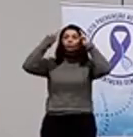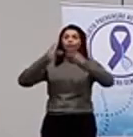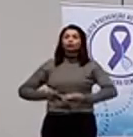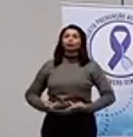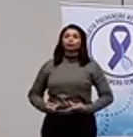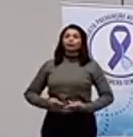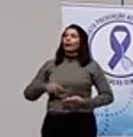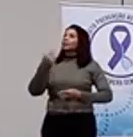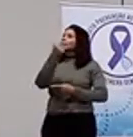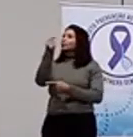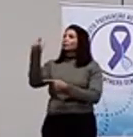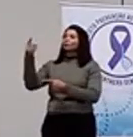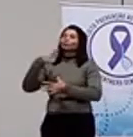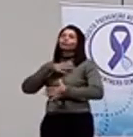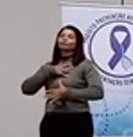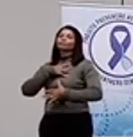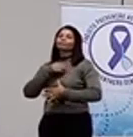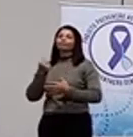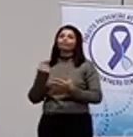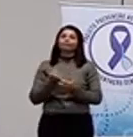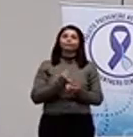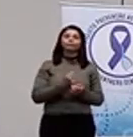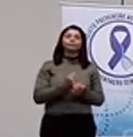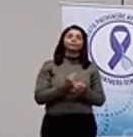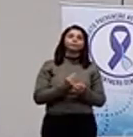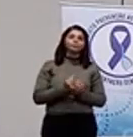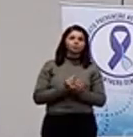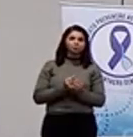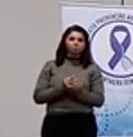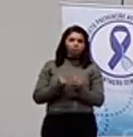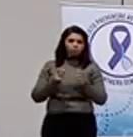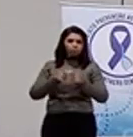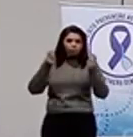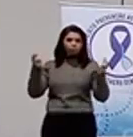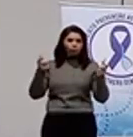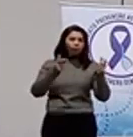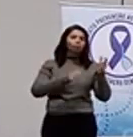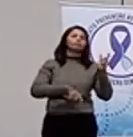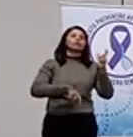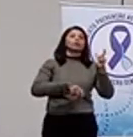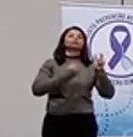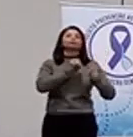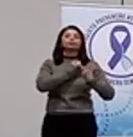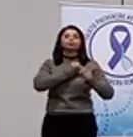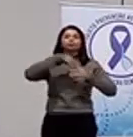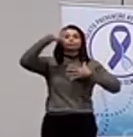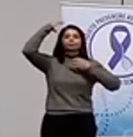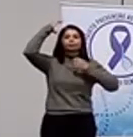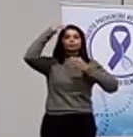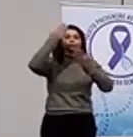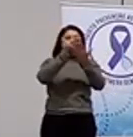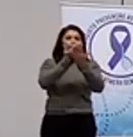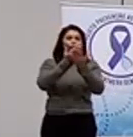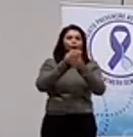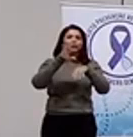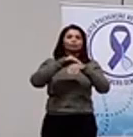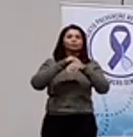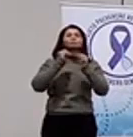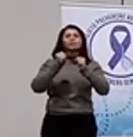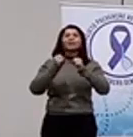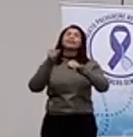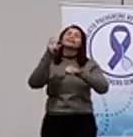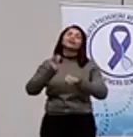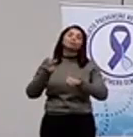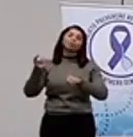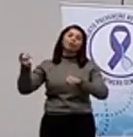tem tantos filhos ao mesmo tempo. Então, para você criar um número de indivíduos para poder estudar com a doença, pode demorar muito tempo